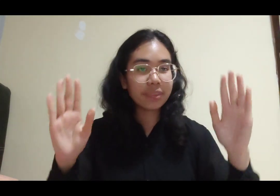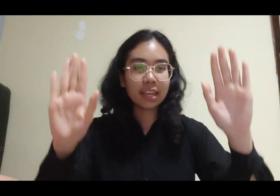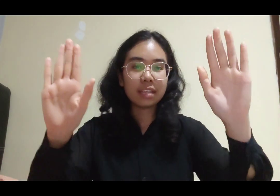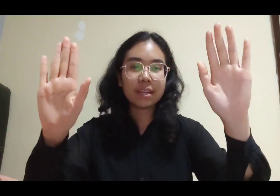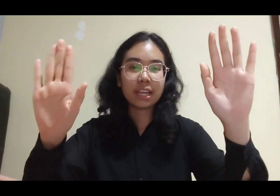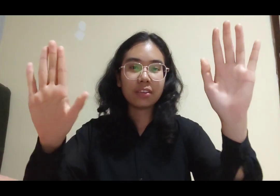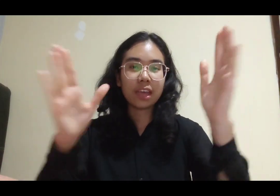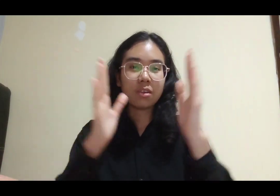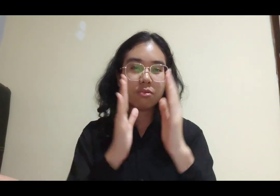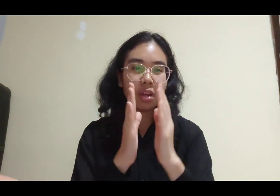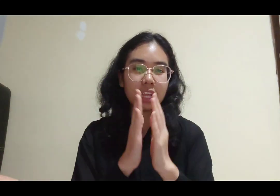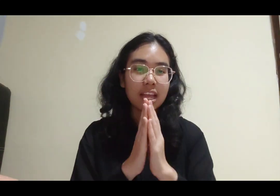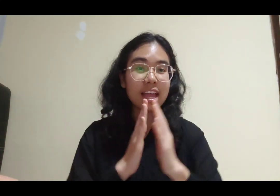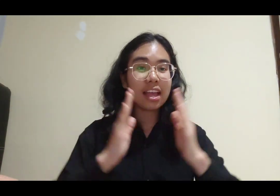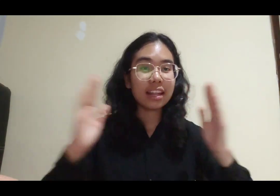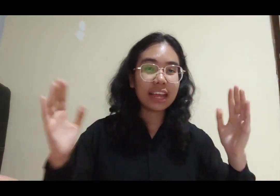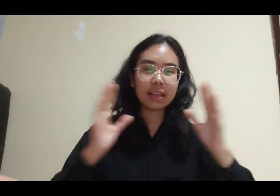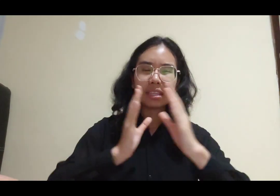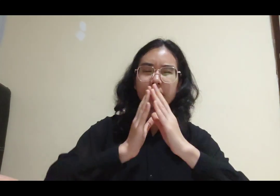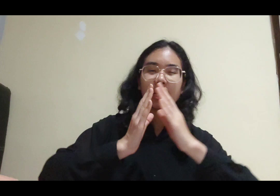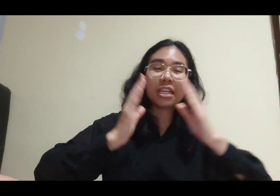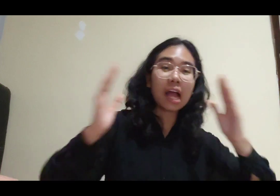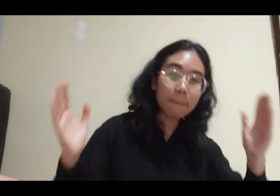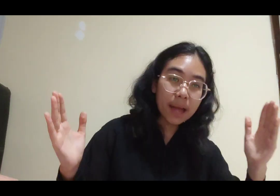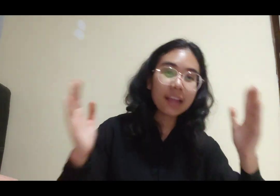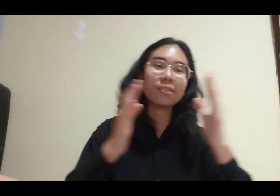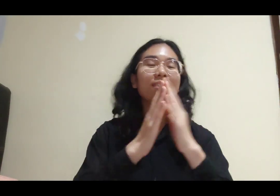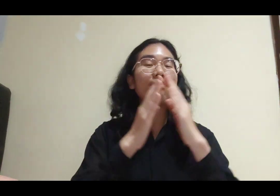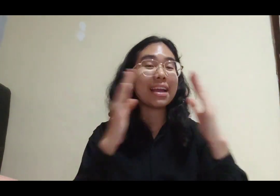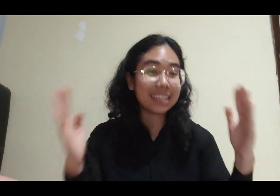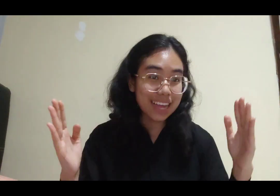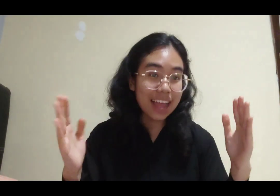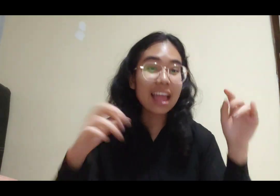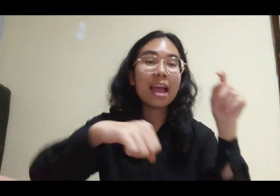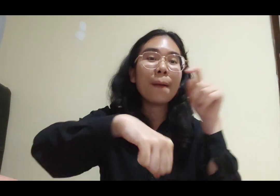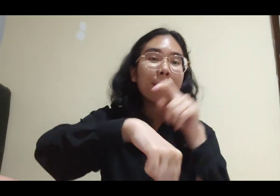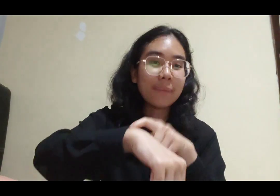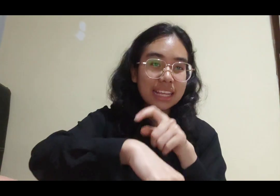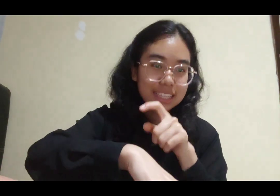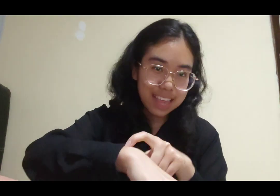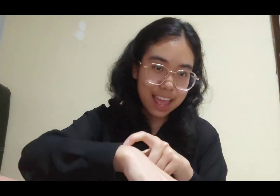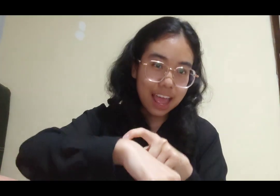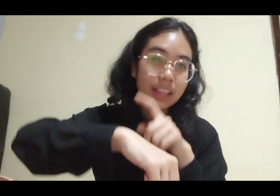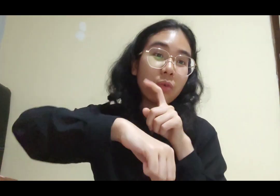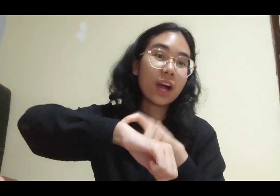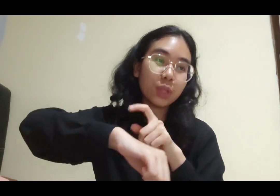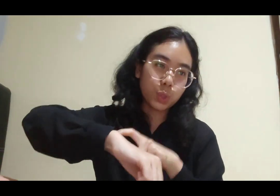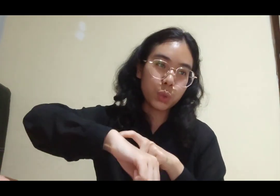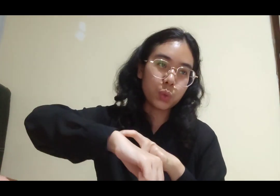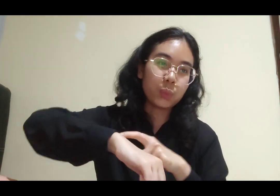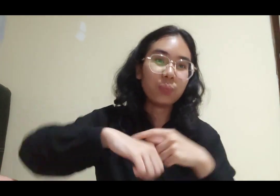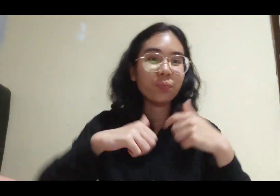jadi sepanjang itu kayak dua tangan ditarik sepanjang apa gitu, sepanjang masa atau waktu.